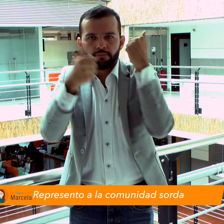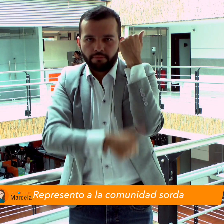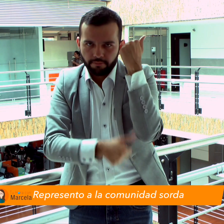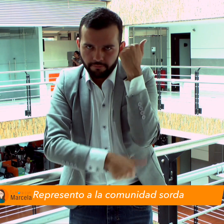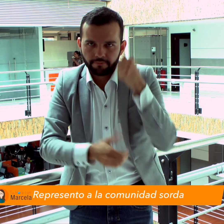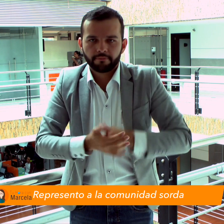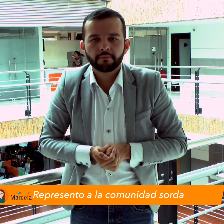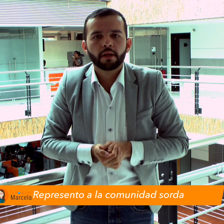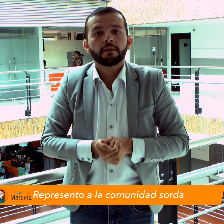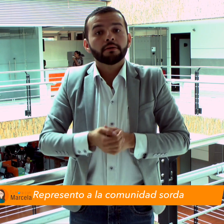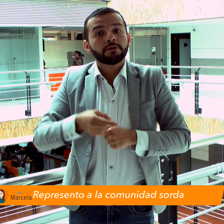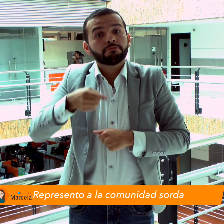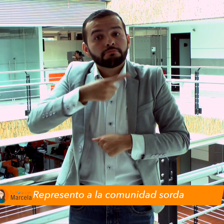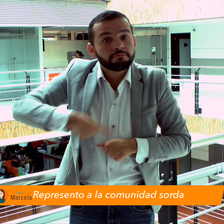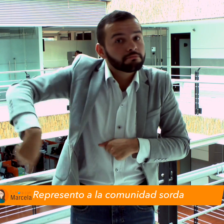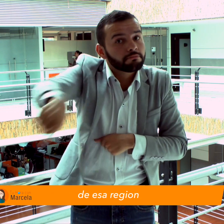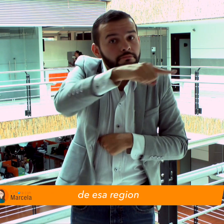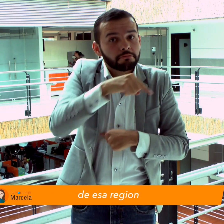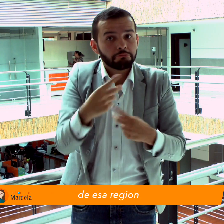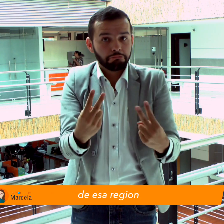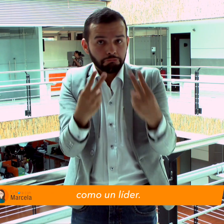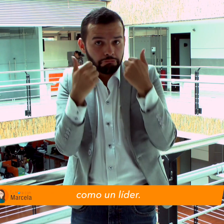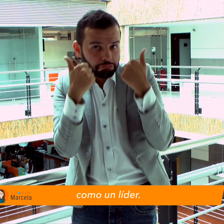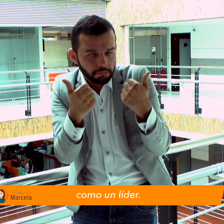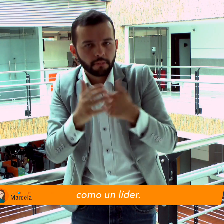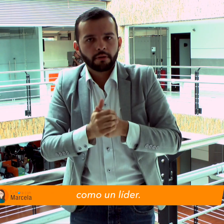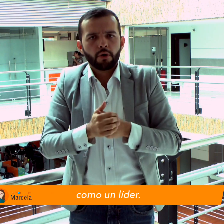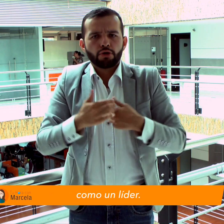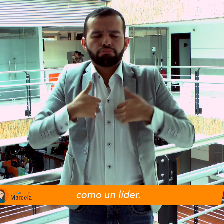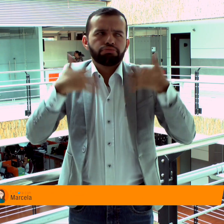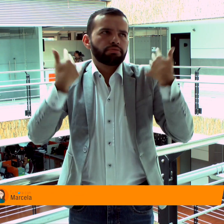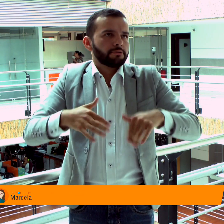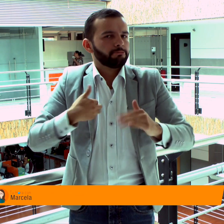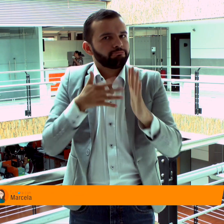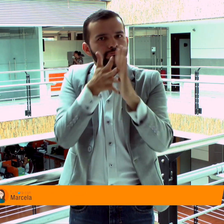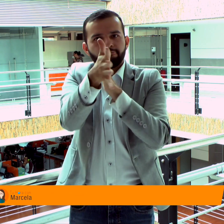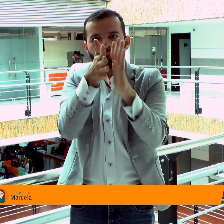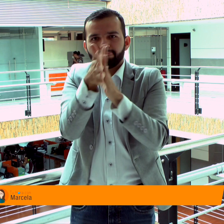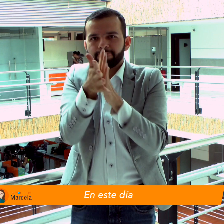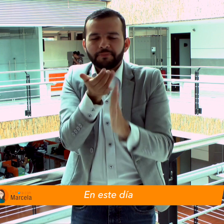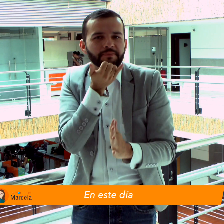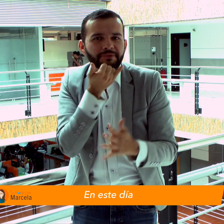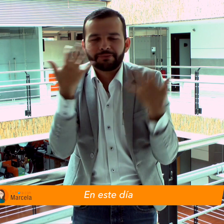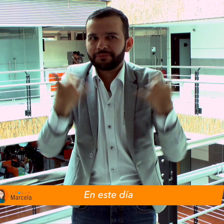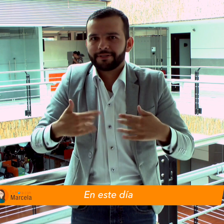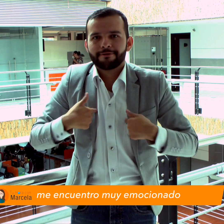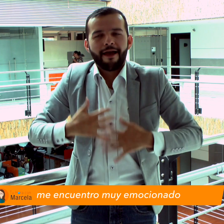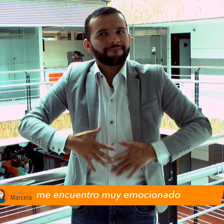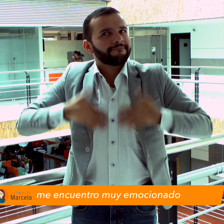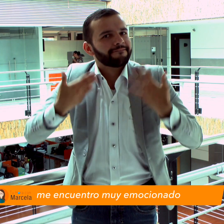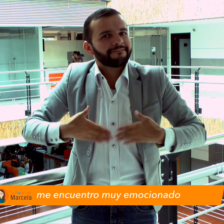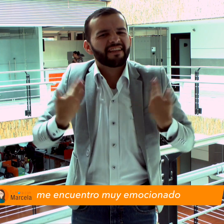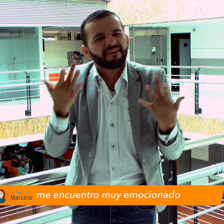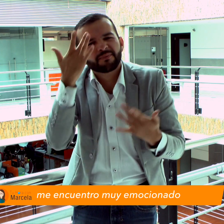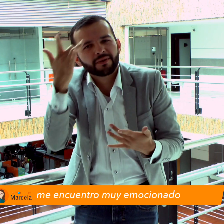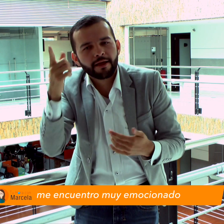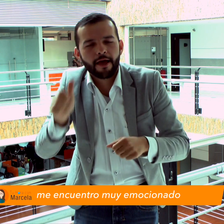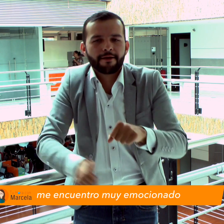represento a la comunidad sorda de esa región como un líder, en este día me encuentro muy emocionado